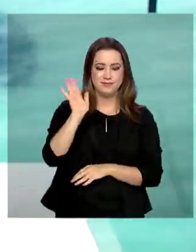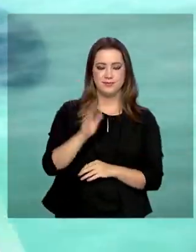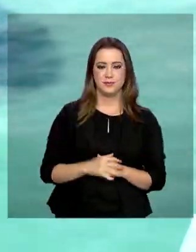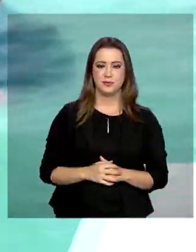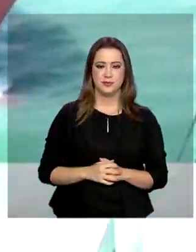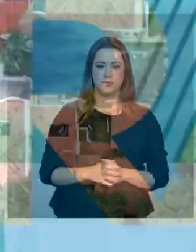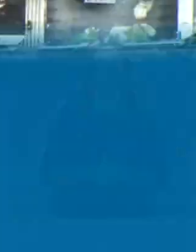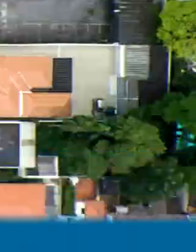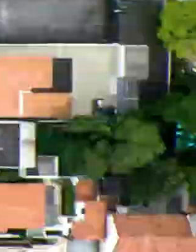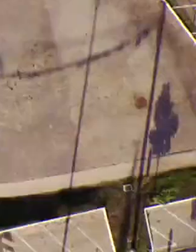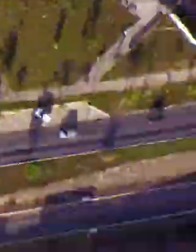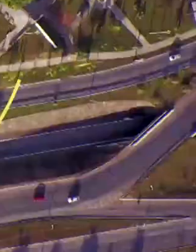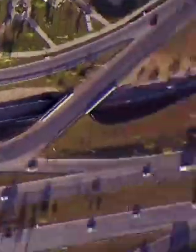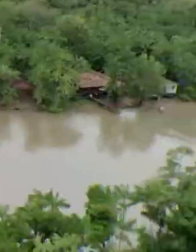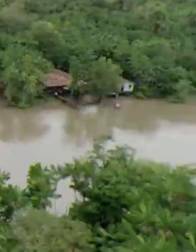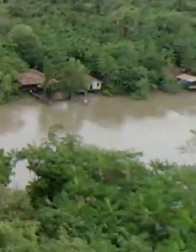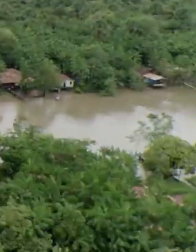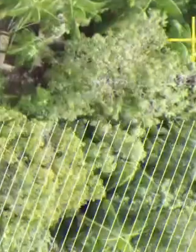próxima edição.